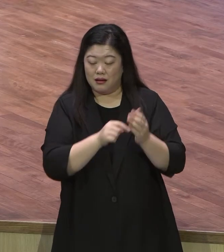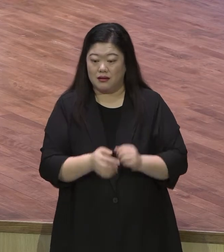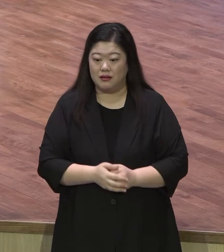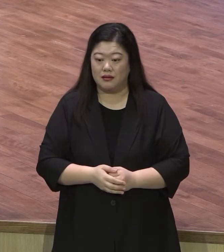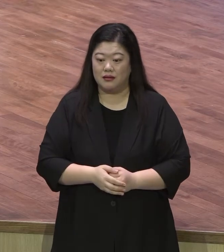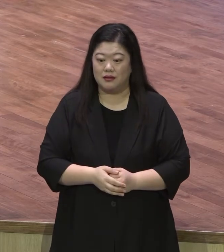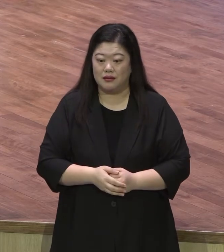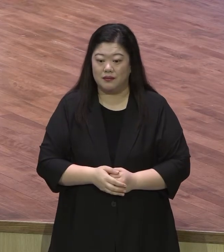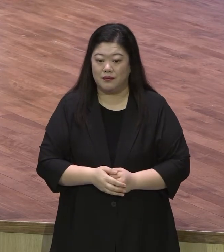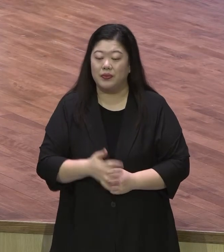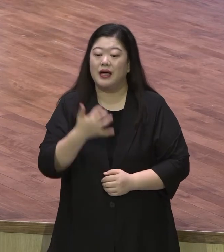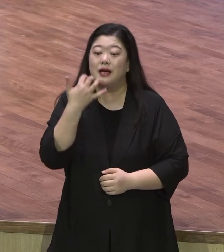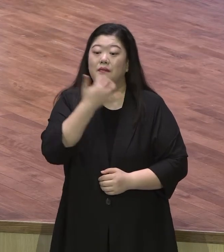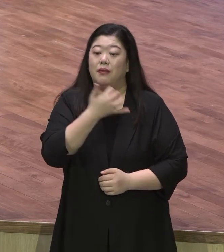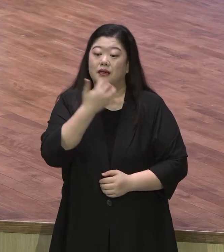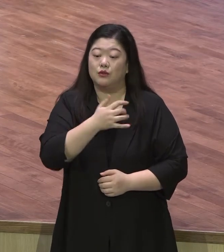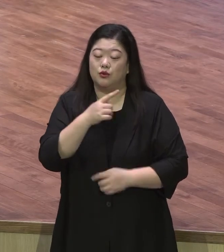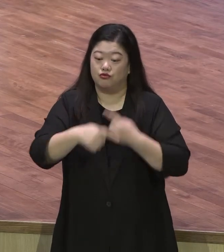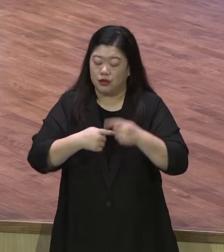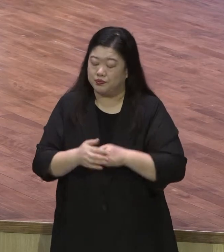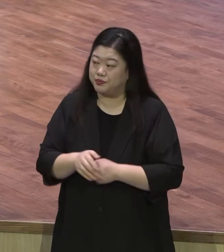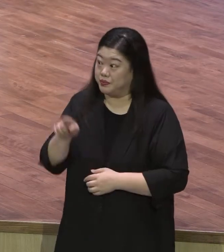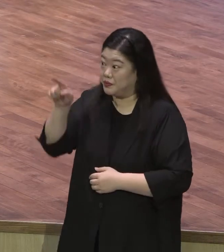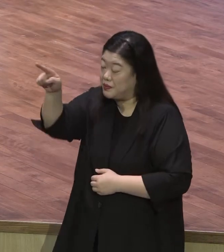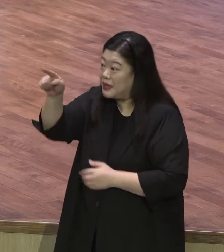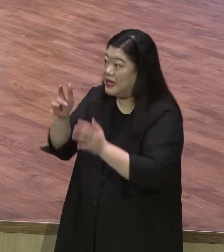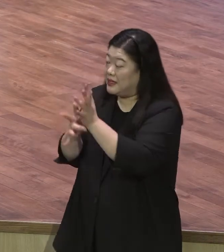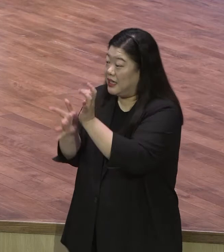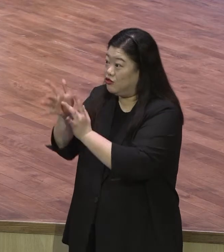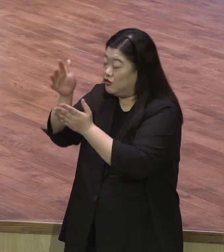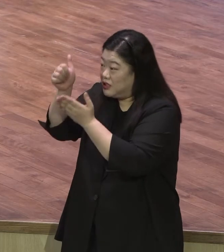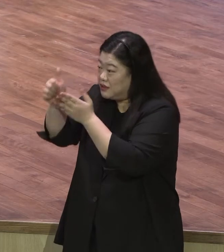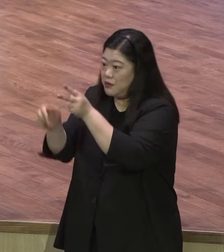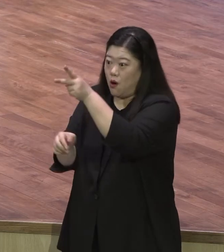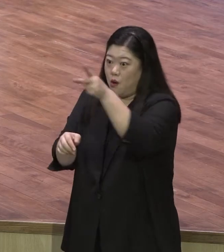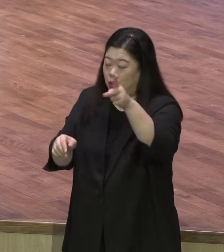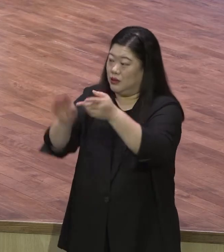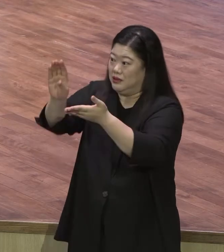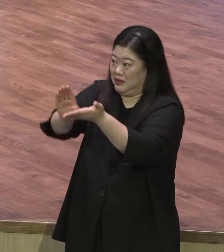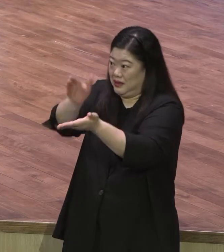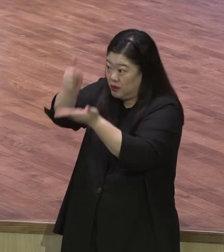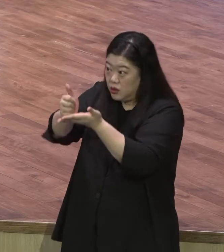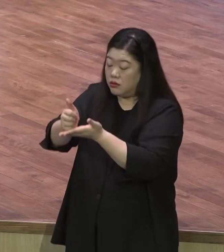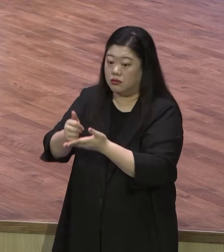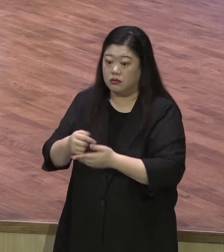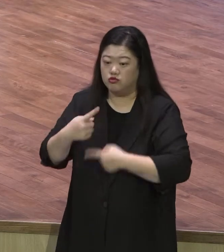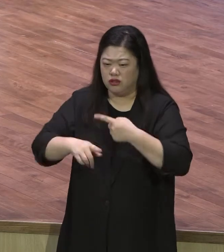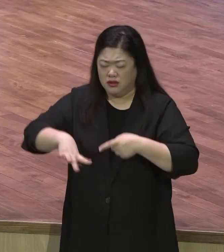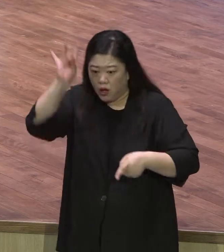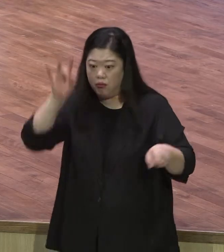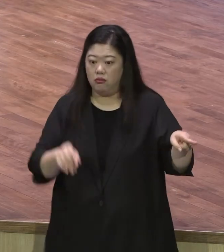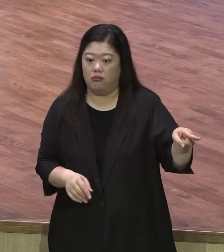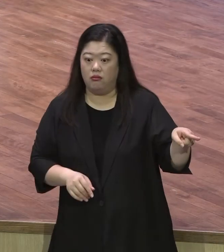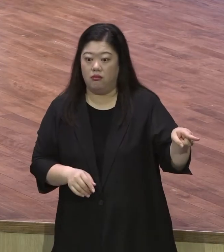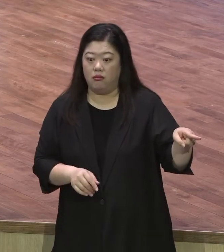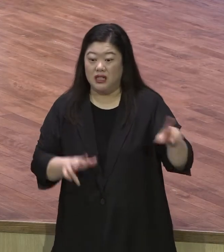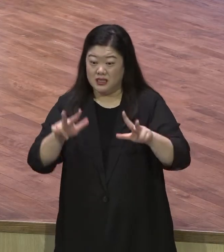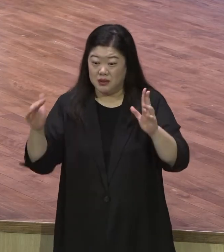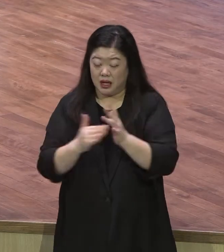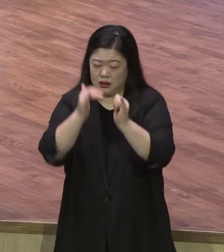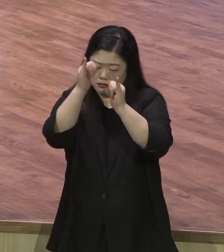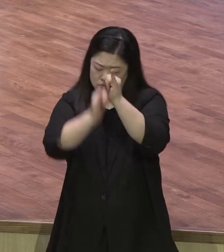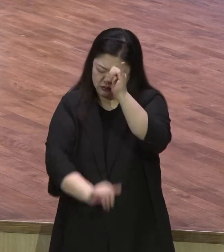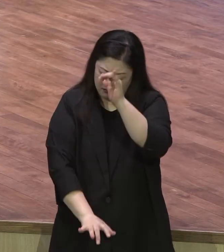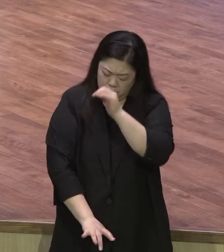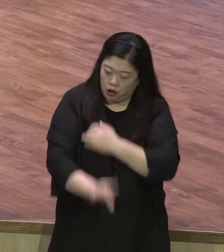인류를 거울하러 오신 그리스도입니다. 라고 고백하면 역사상 처음이에요. 인류 역사상